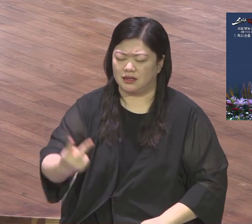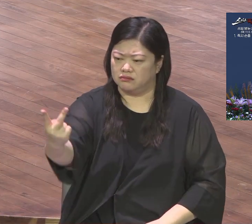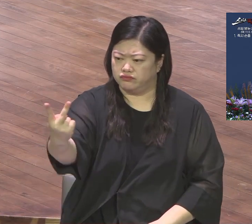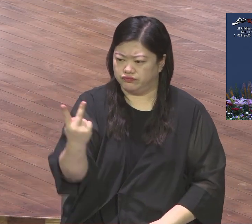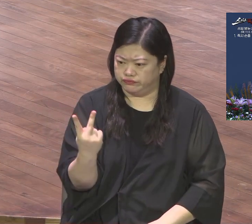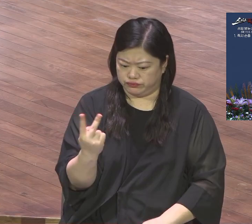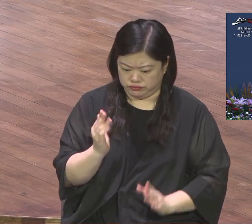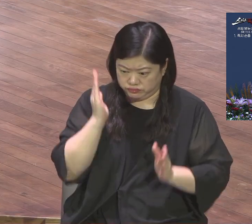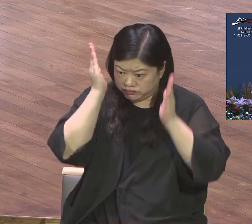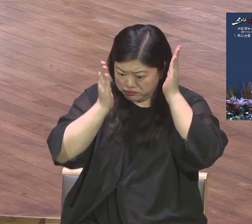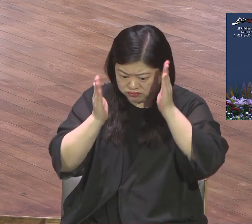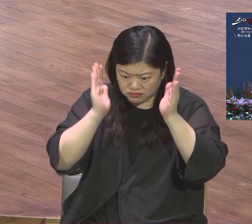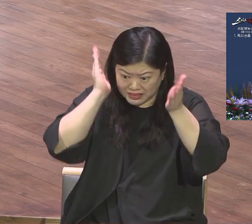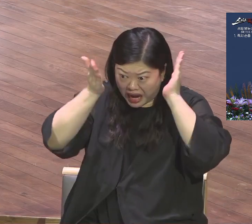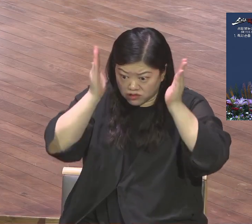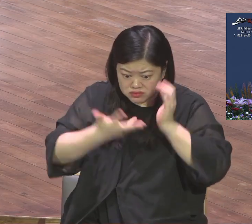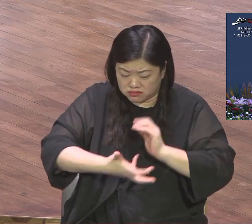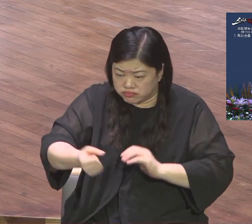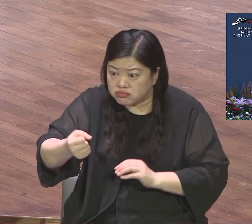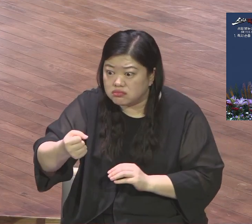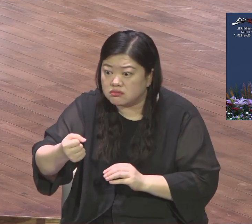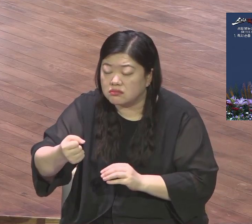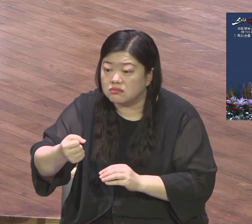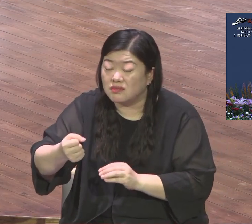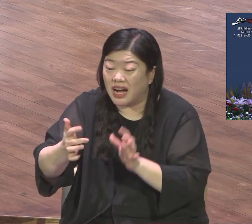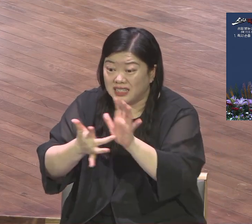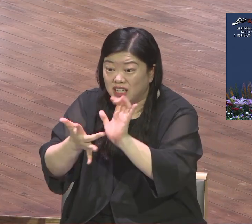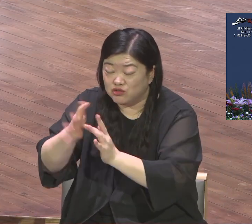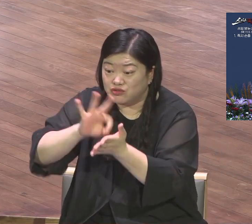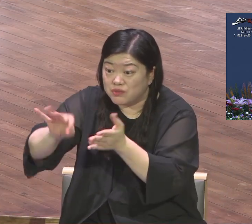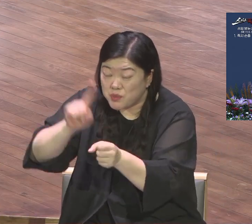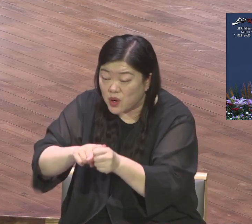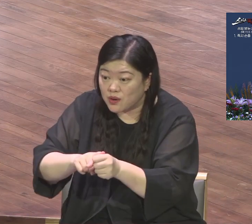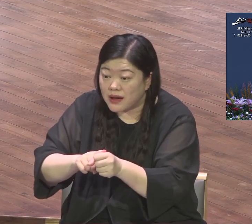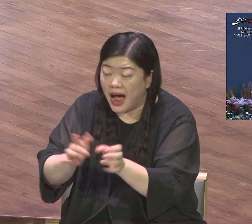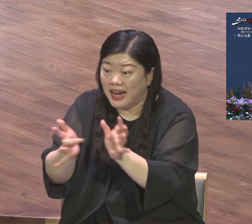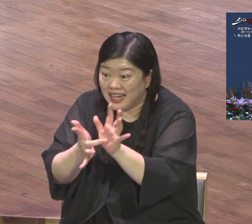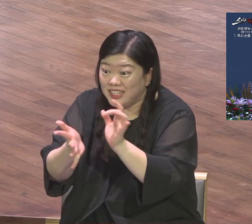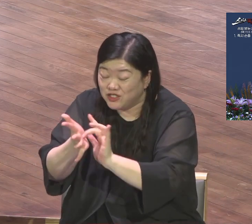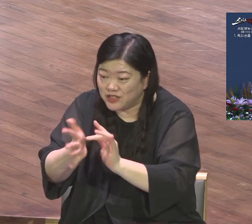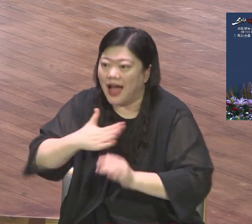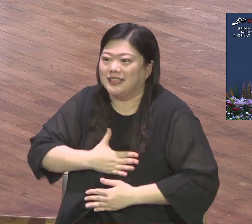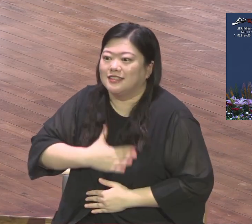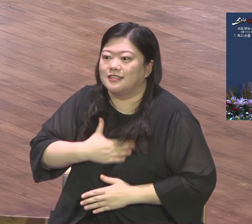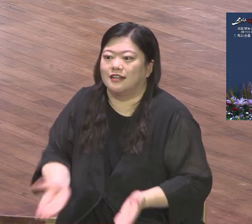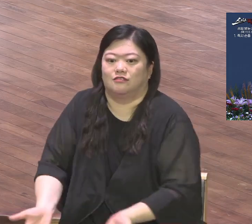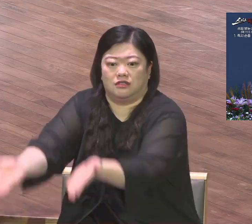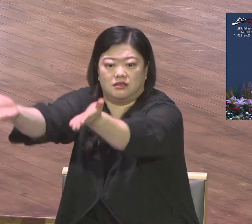가진 거예요. 그래서 주가 서식에 따라 두 말도 안 한 거예요.